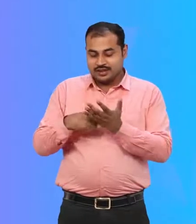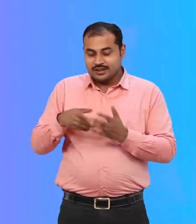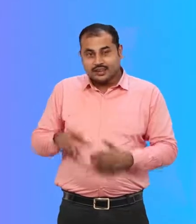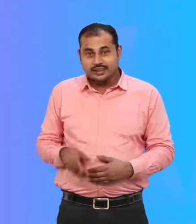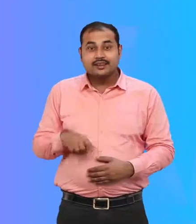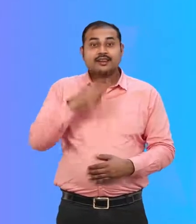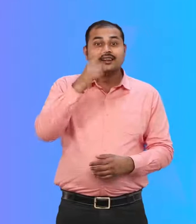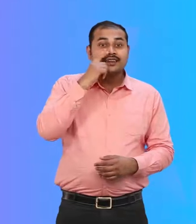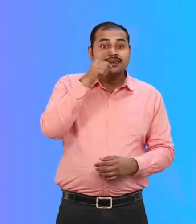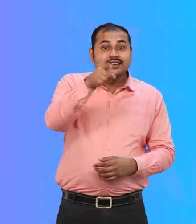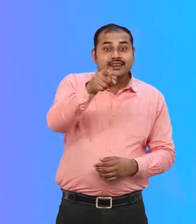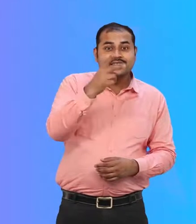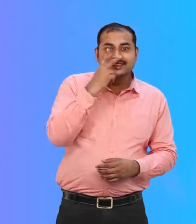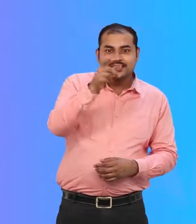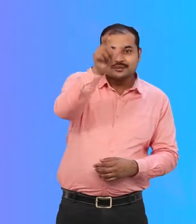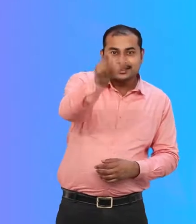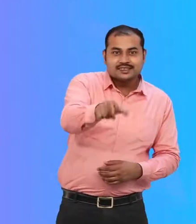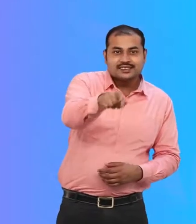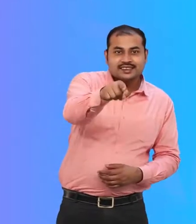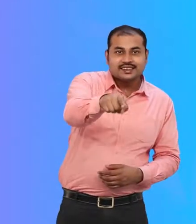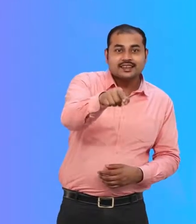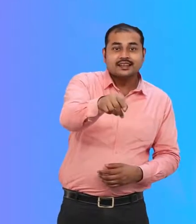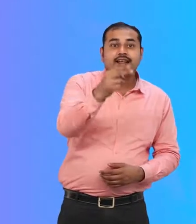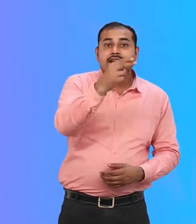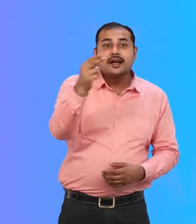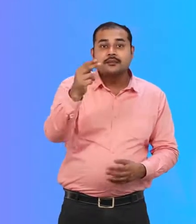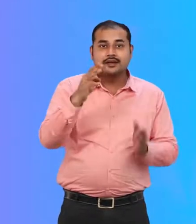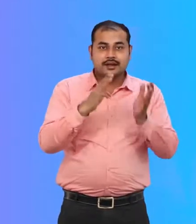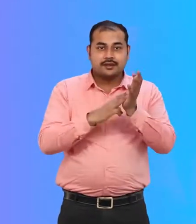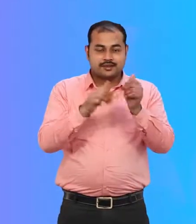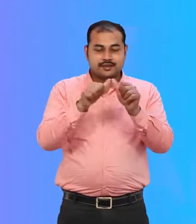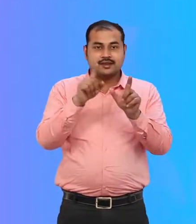अपनी सबसे अच्छी दोस्त माया को देखा है